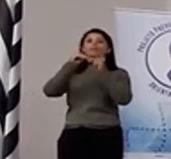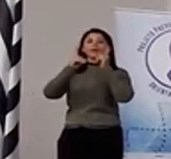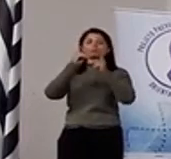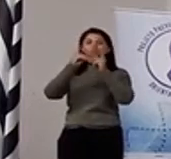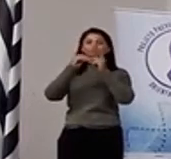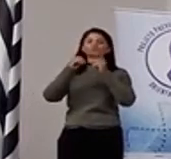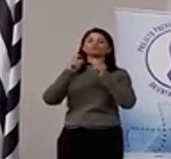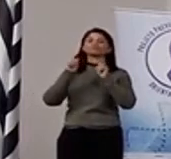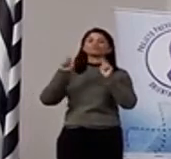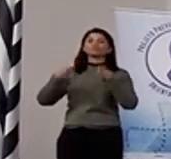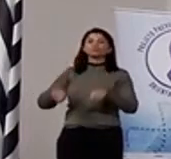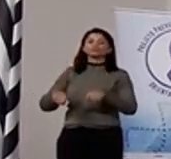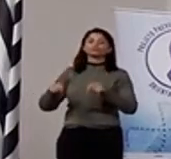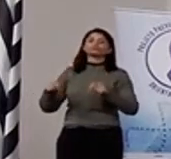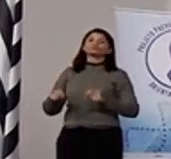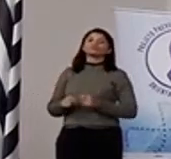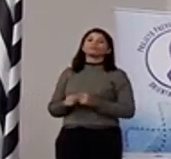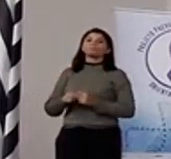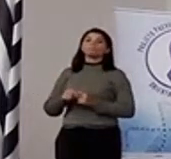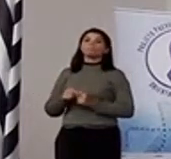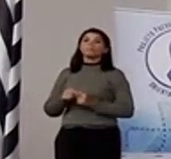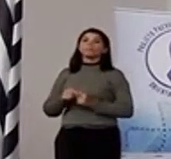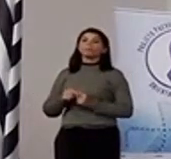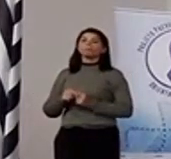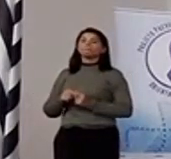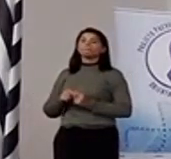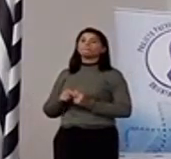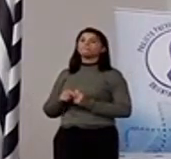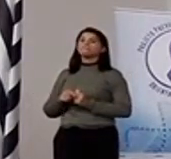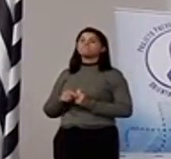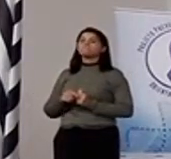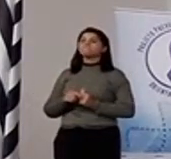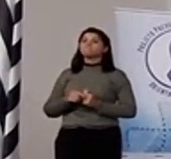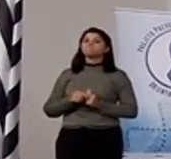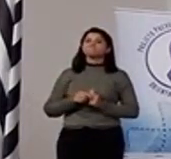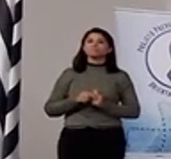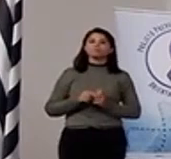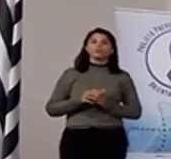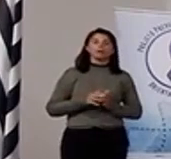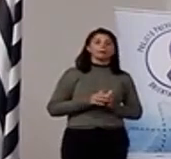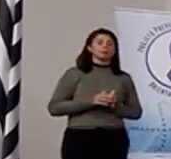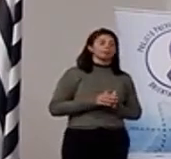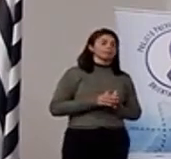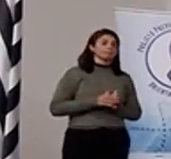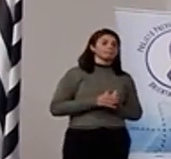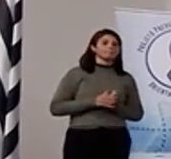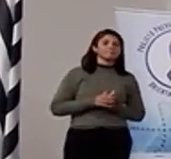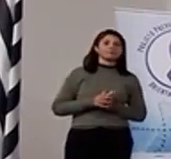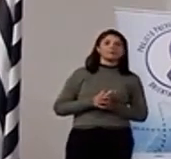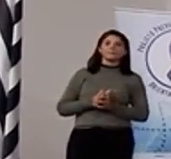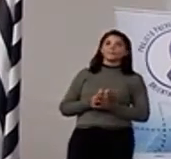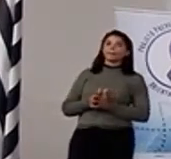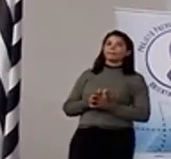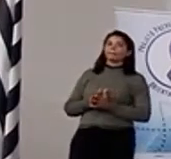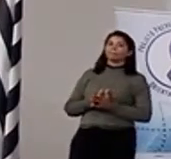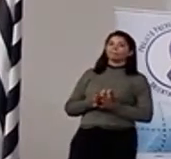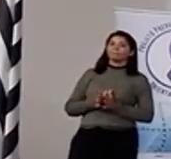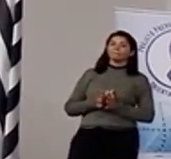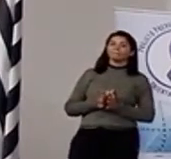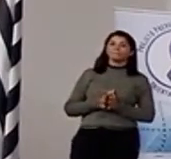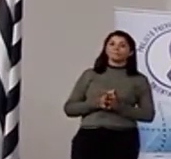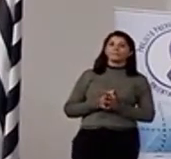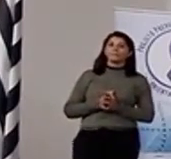sua necessidade. Mais alguém? Eu queria falar só para finalizar, não é que está